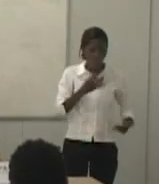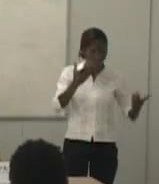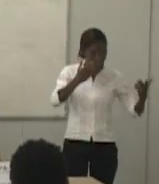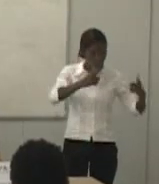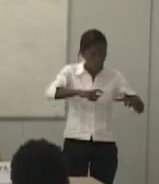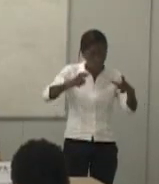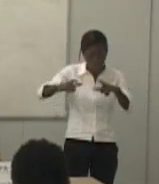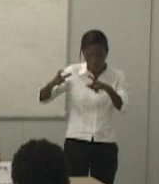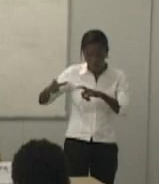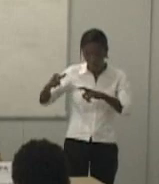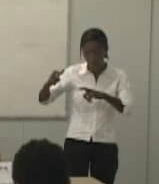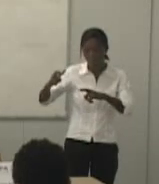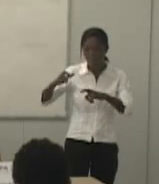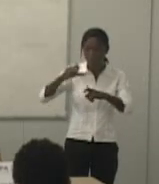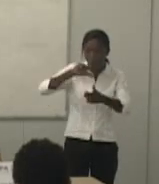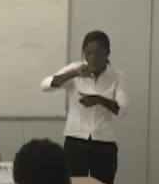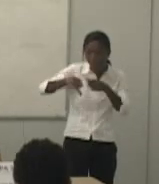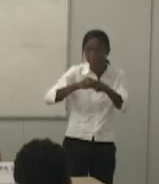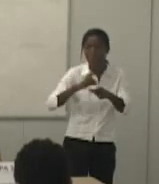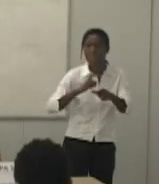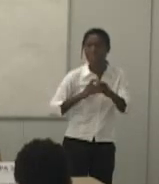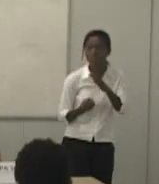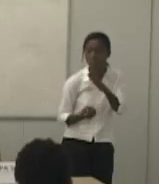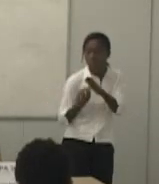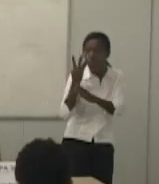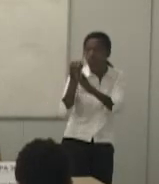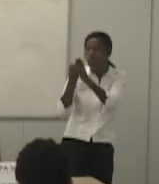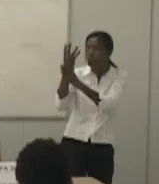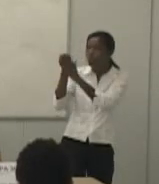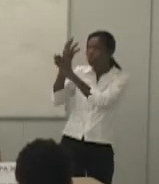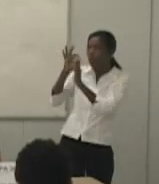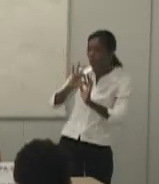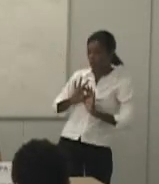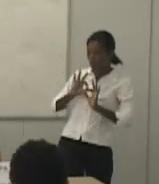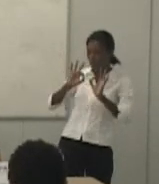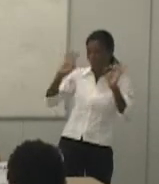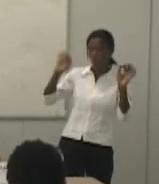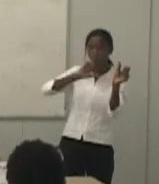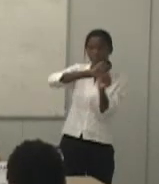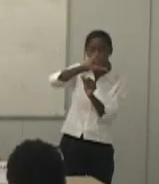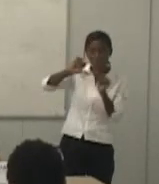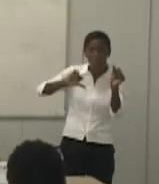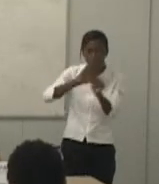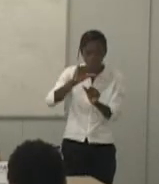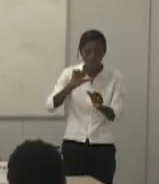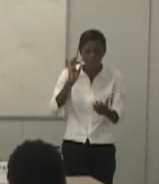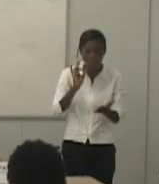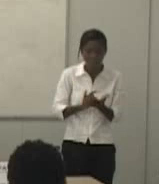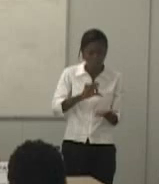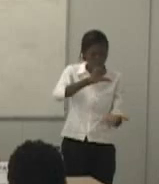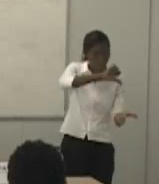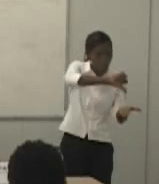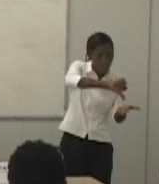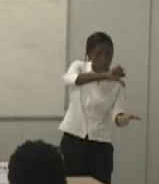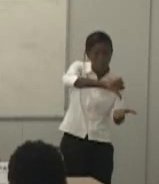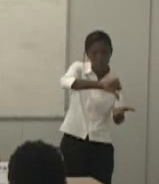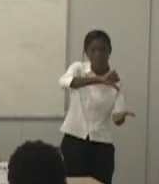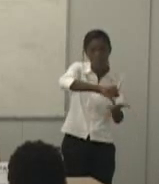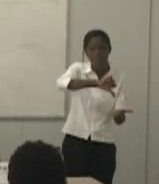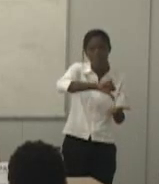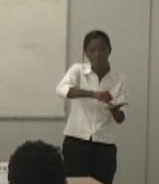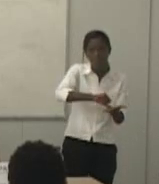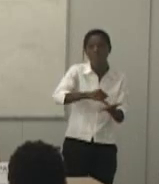conseguir que o Polo FL a como ele foi concebido como um polo de